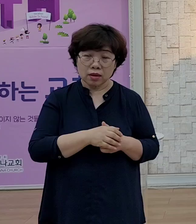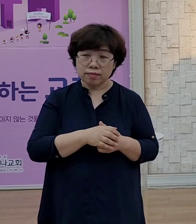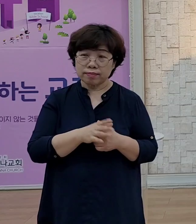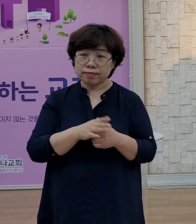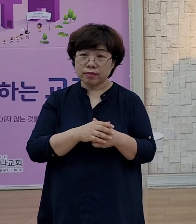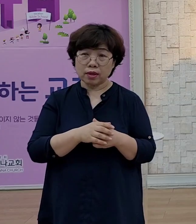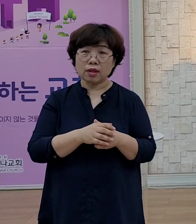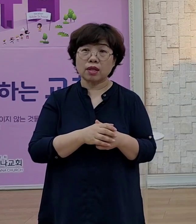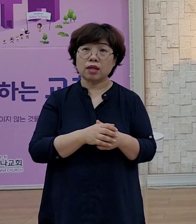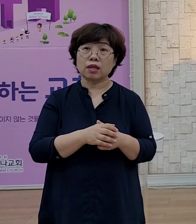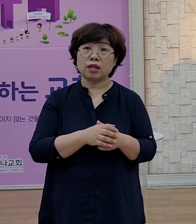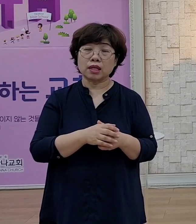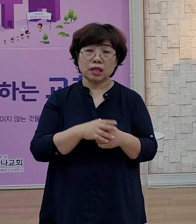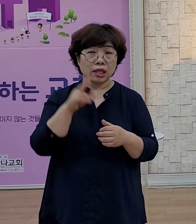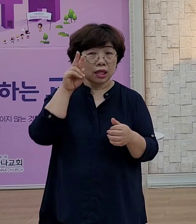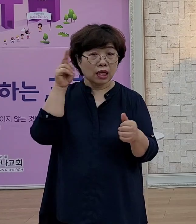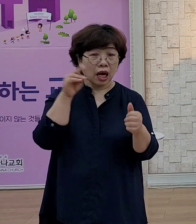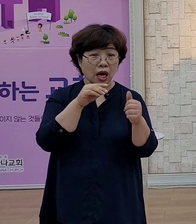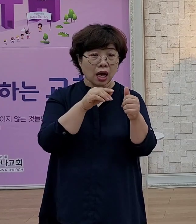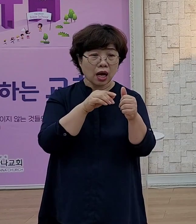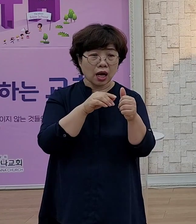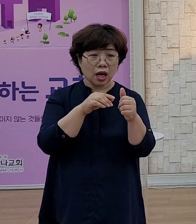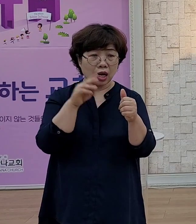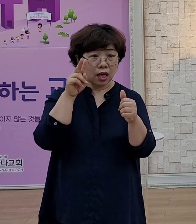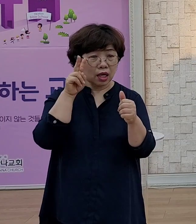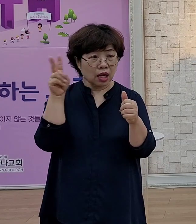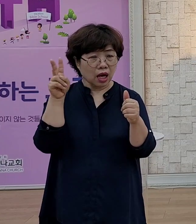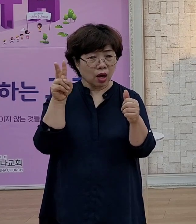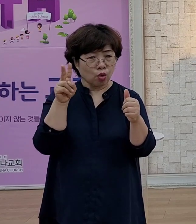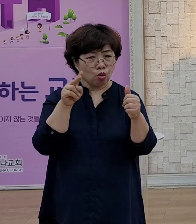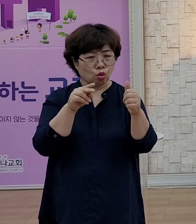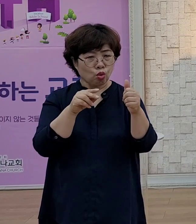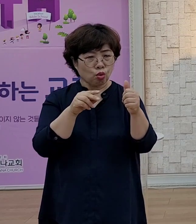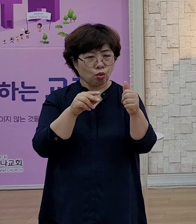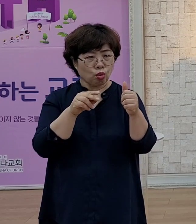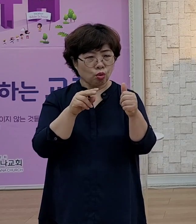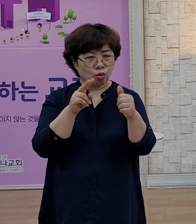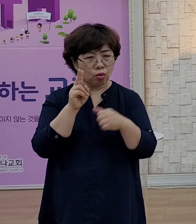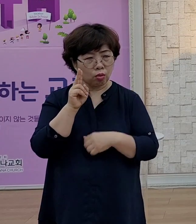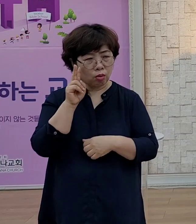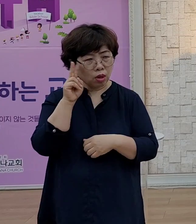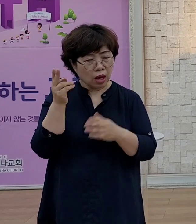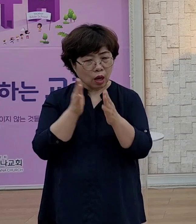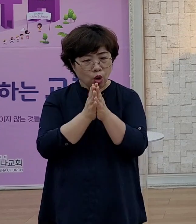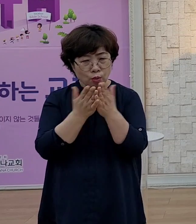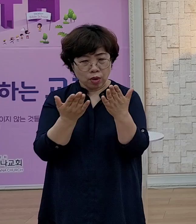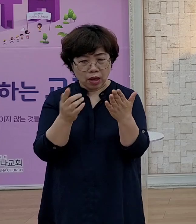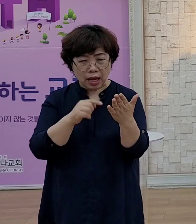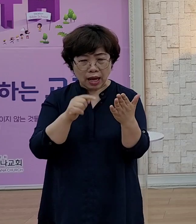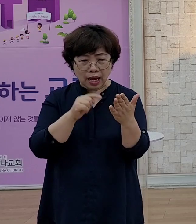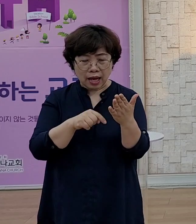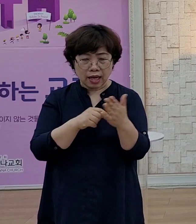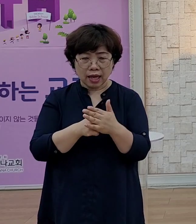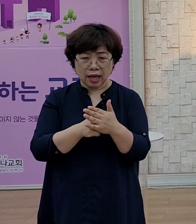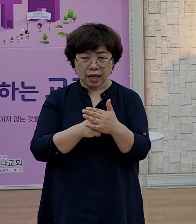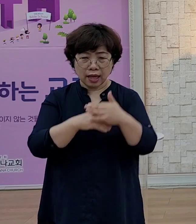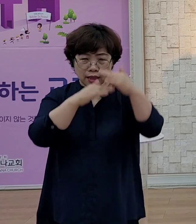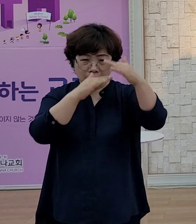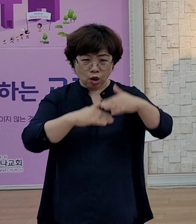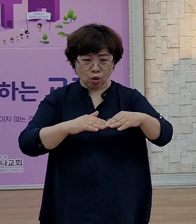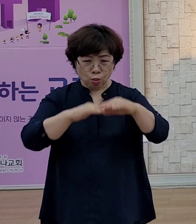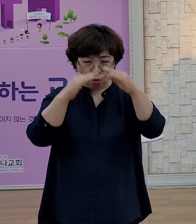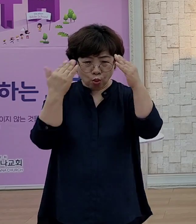말씀드렸지만 이 야고보서는 교회 밖에 있는 사람에게 하는 말이 아닙니다. 교회 안에